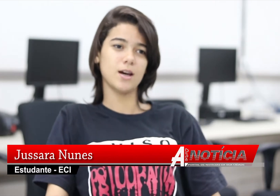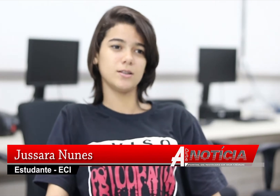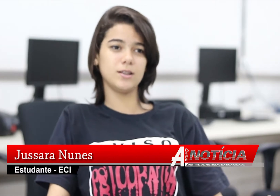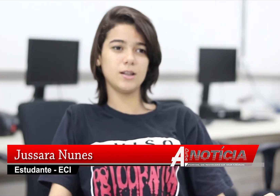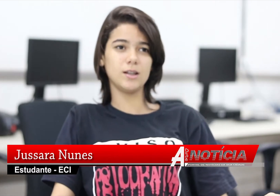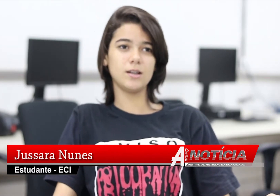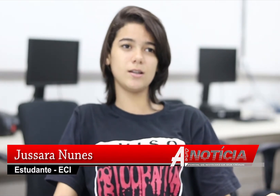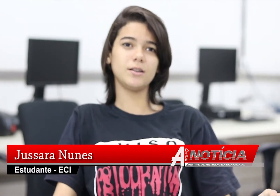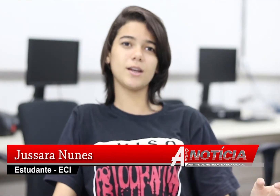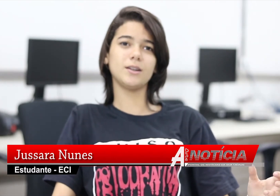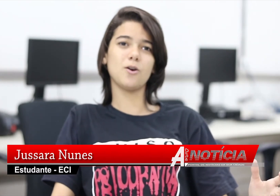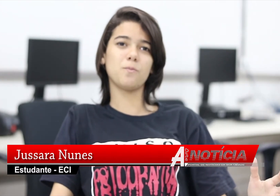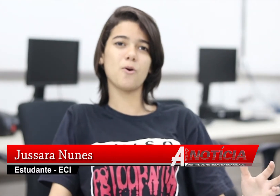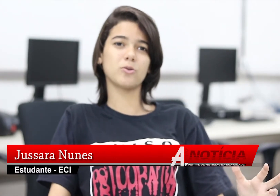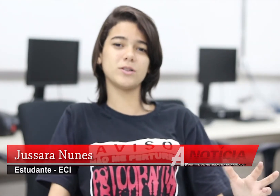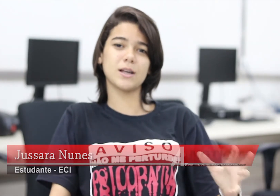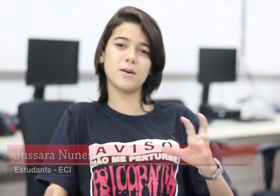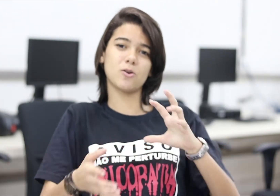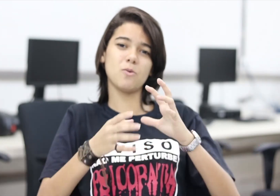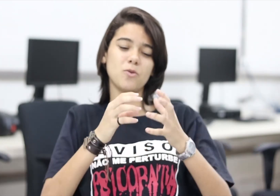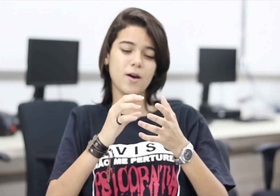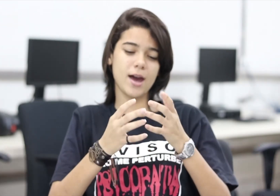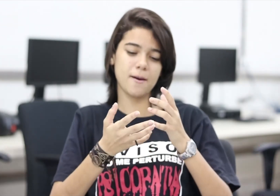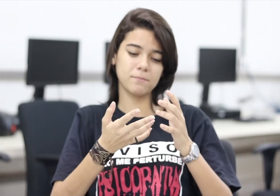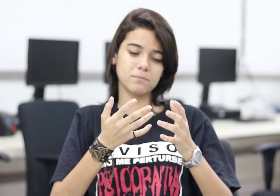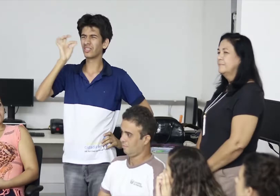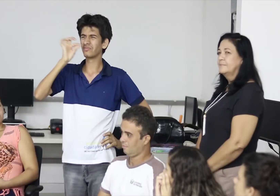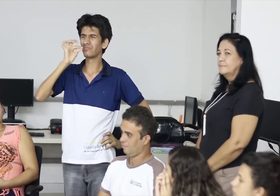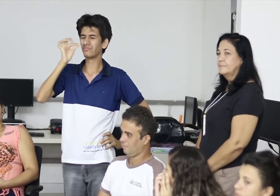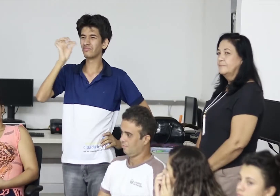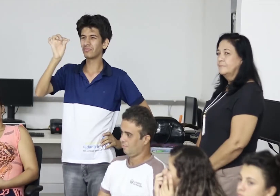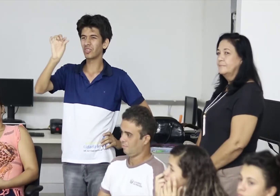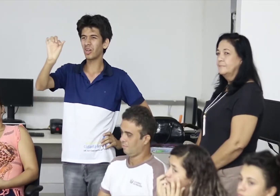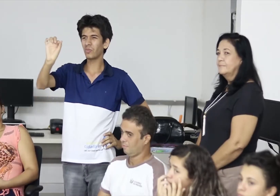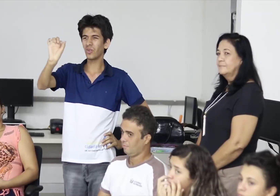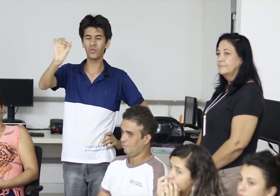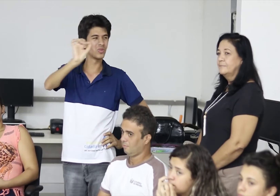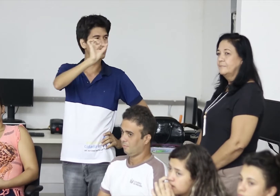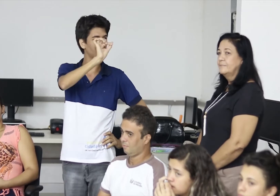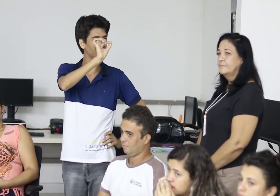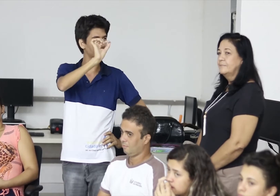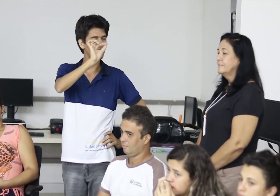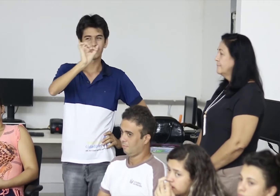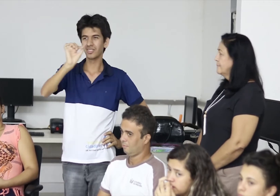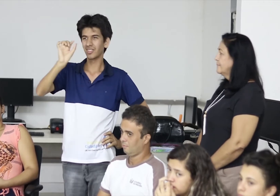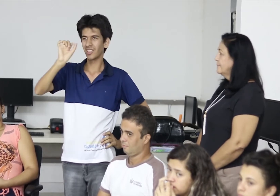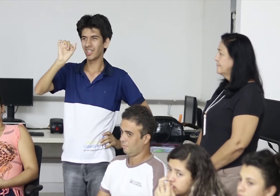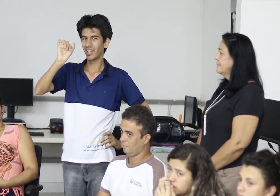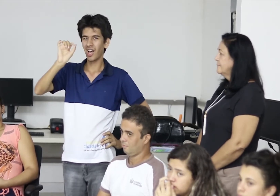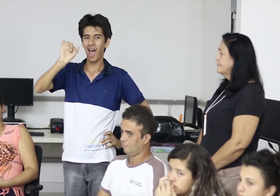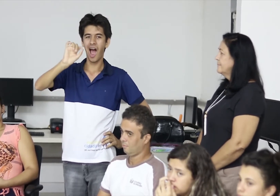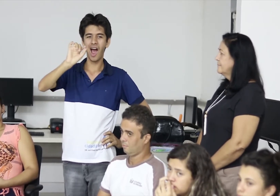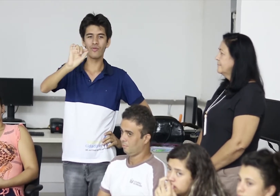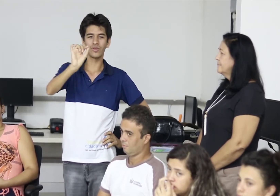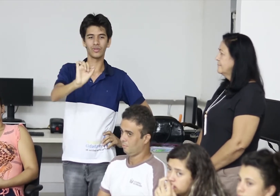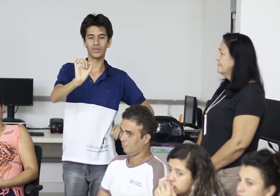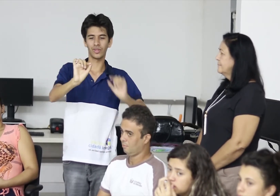de entender um pouco, de saber como é que as pessoas se comunicam apenas com um movimento das